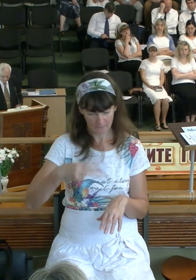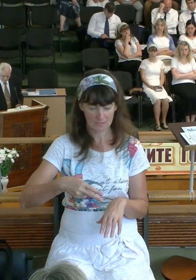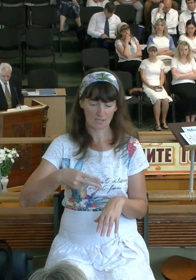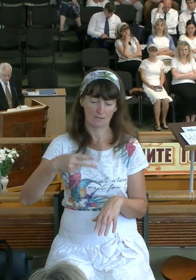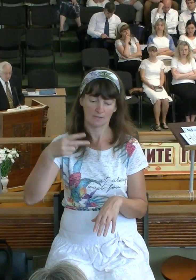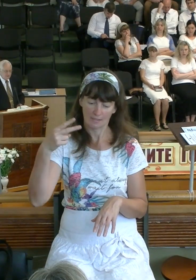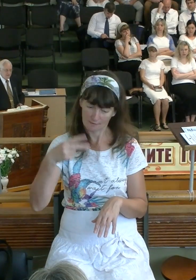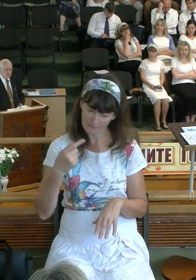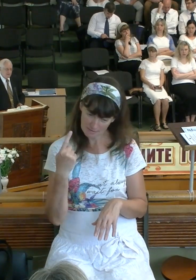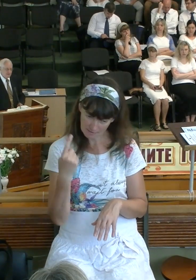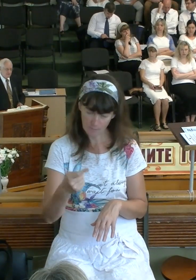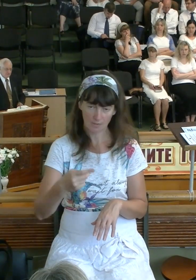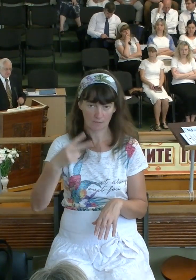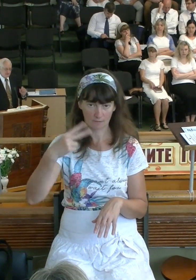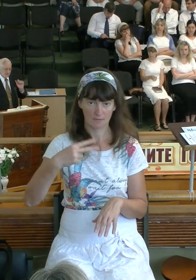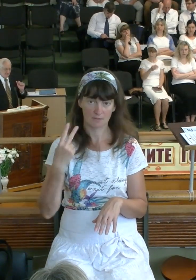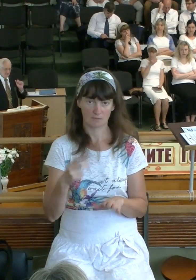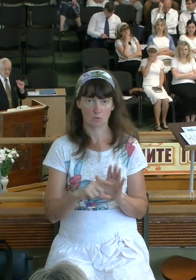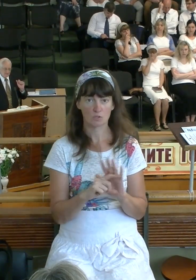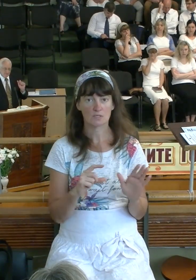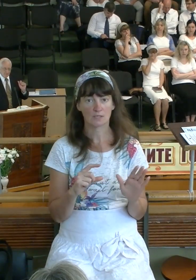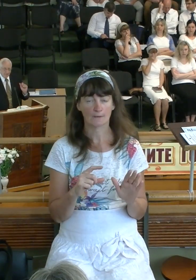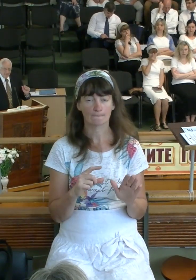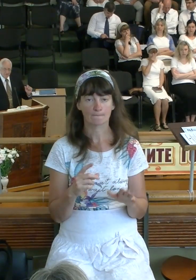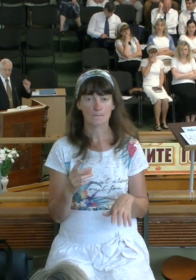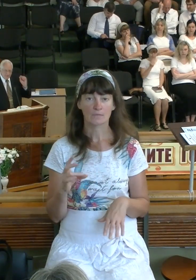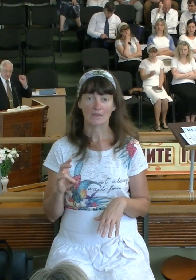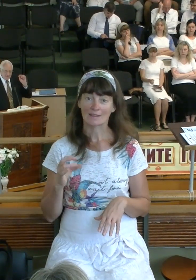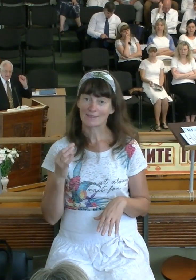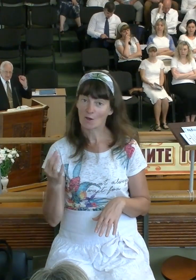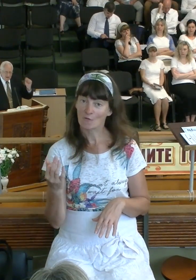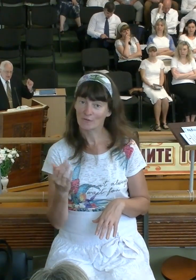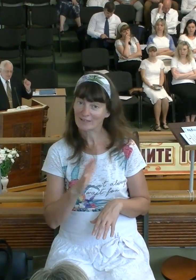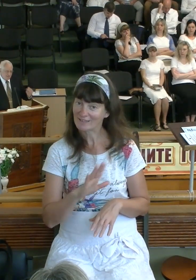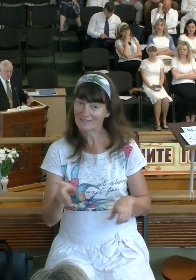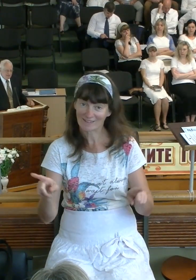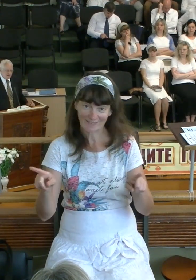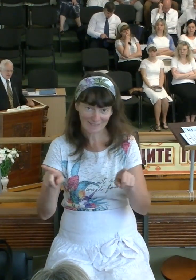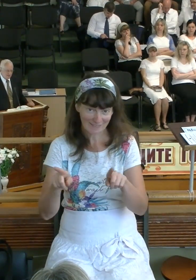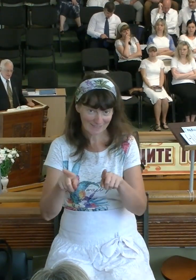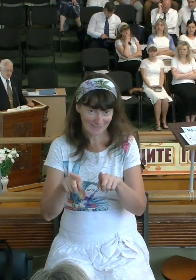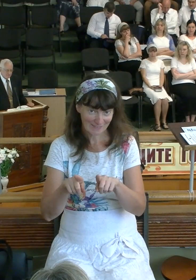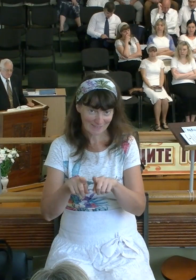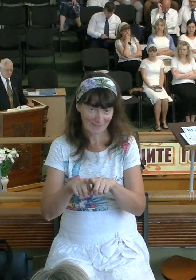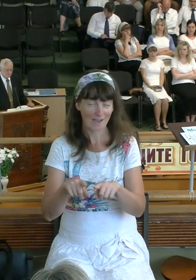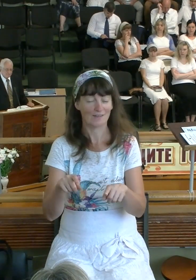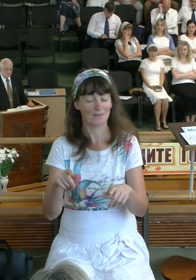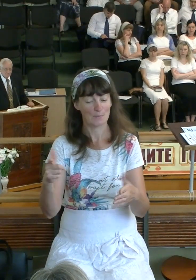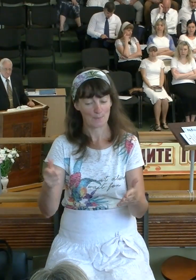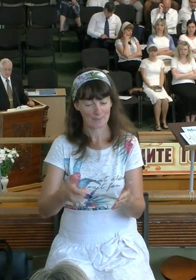21 и 22 стихи. Смотрите. Но вы не так познали Христа,